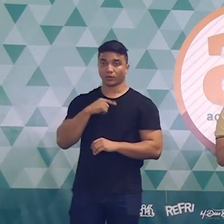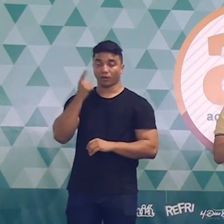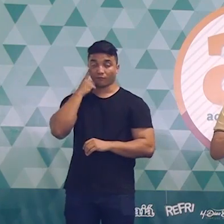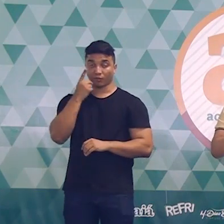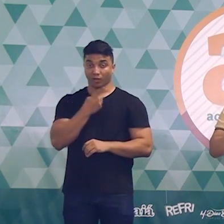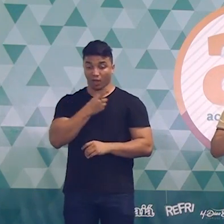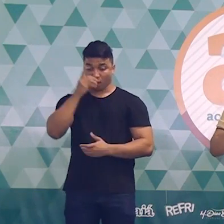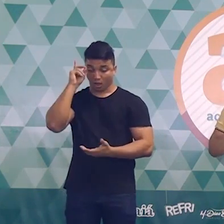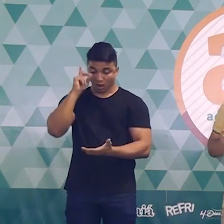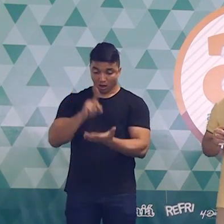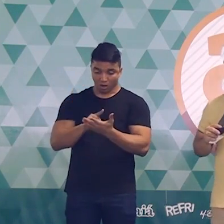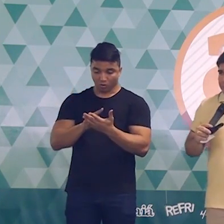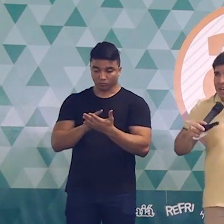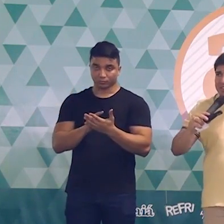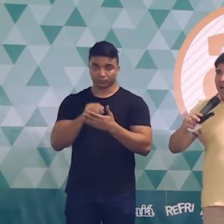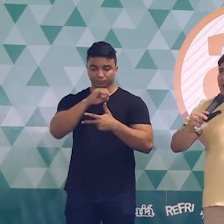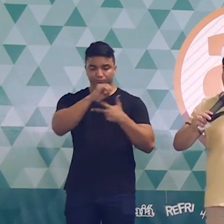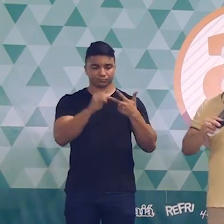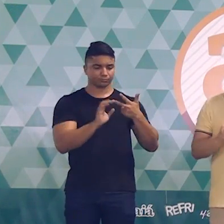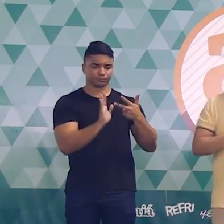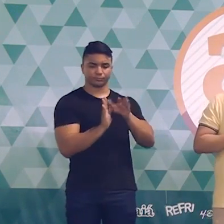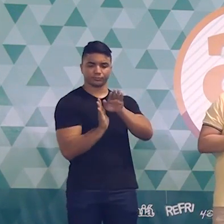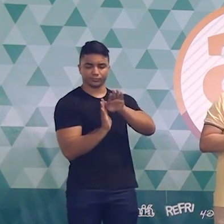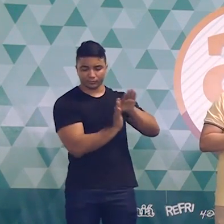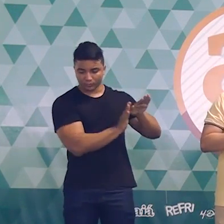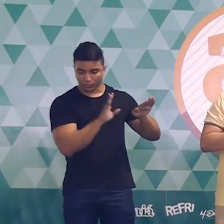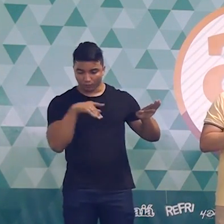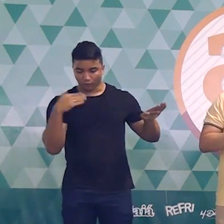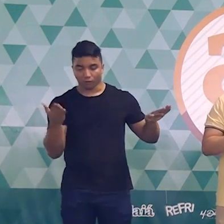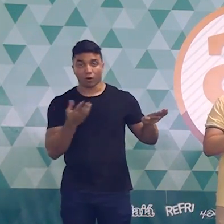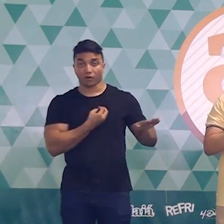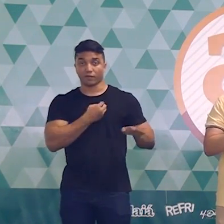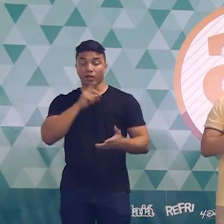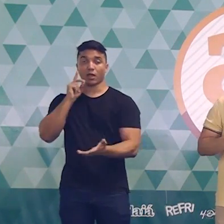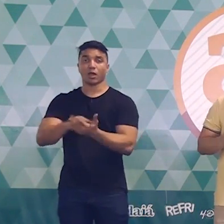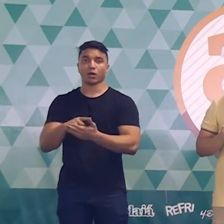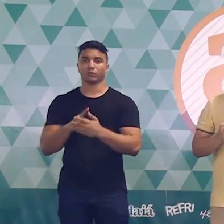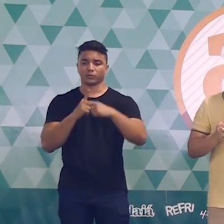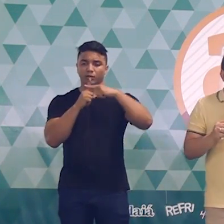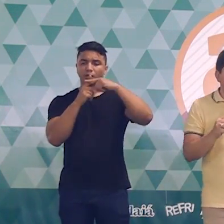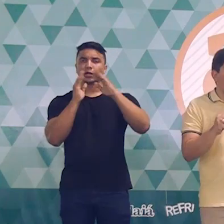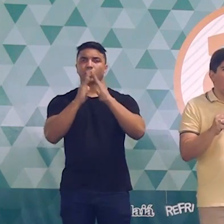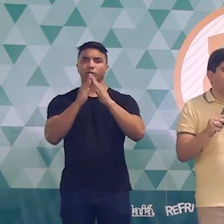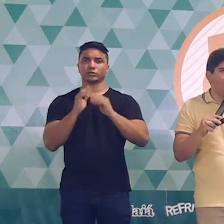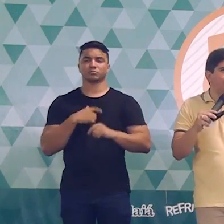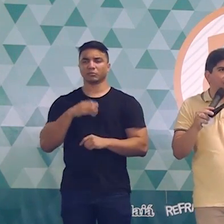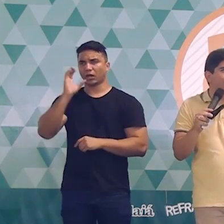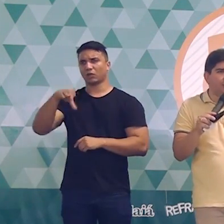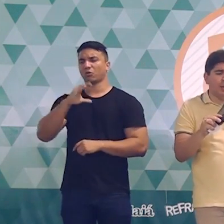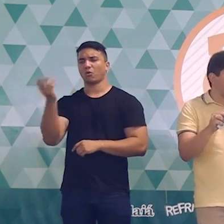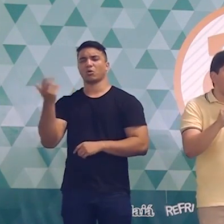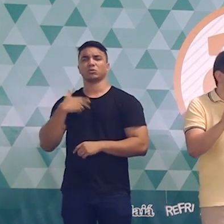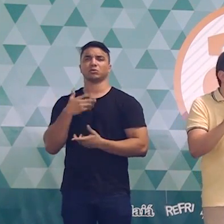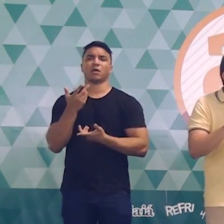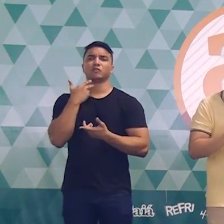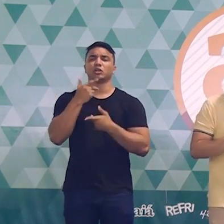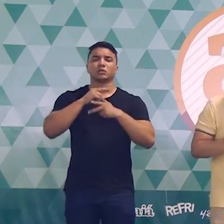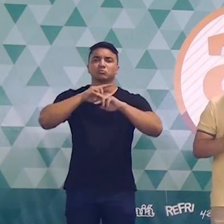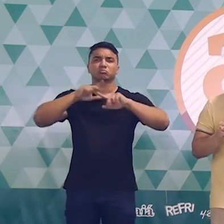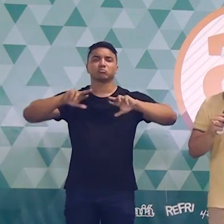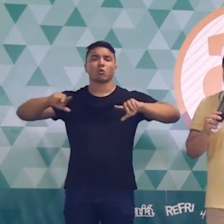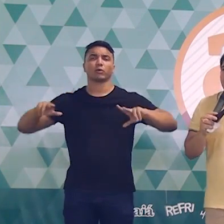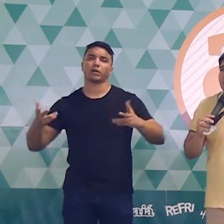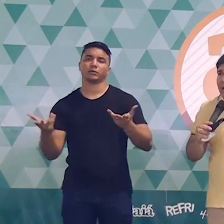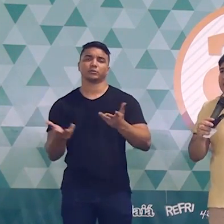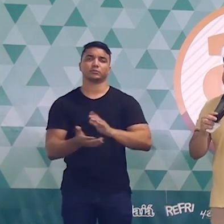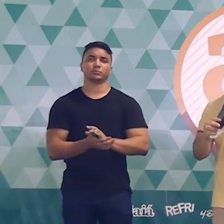real, fora do Enem, na vida real, as igrejas católicas, evangélicas, quaisquer que sejam